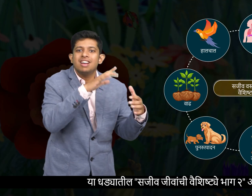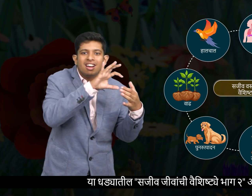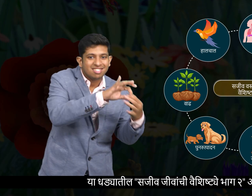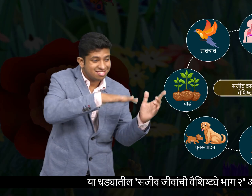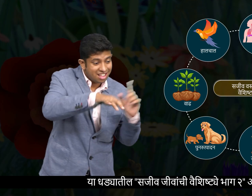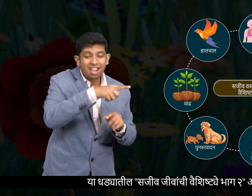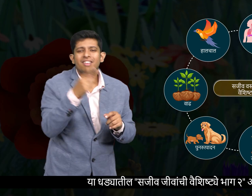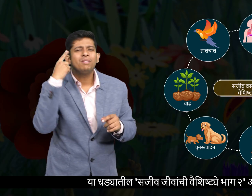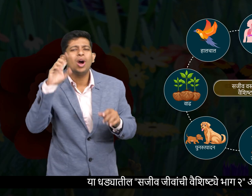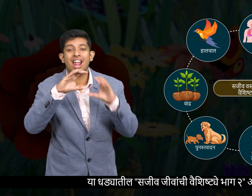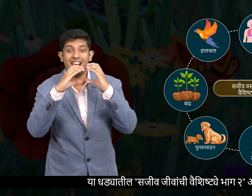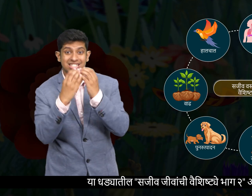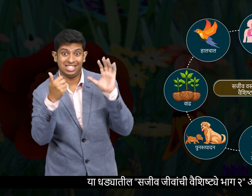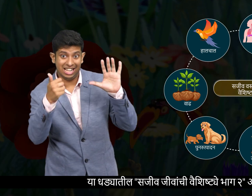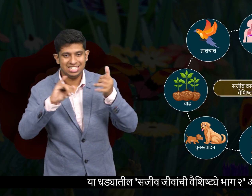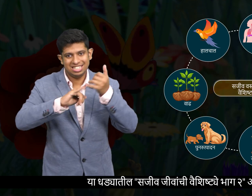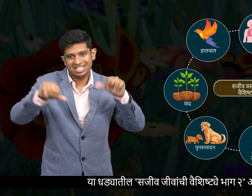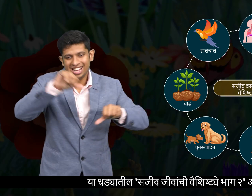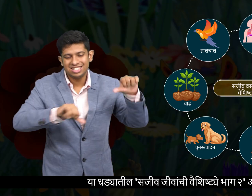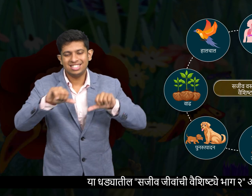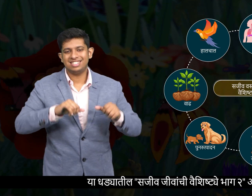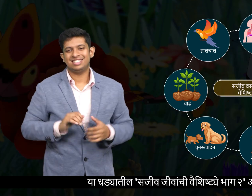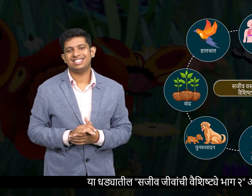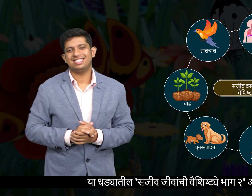वैशिष्ट्ये भाग 2 आहे.